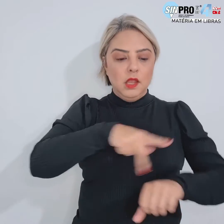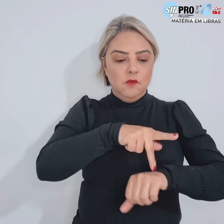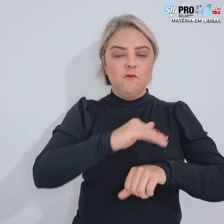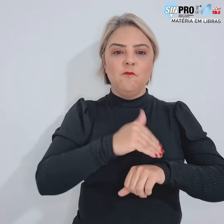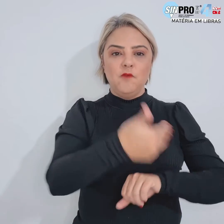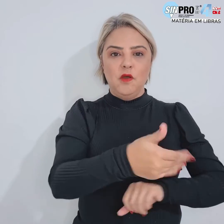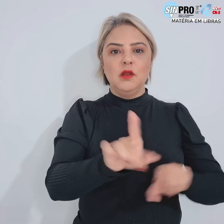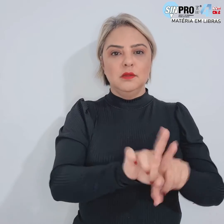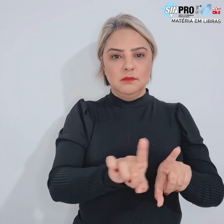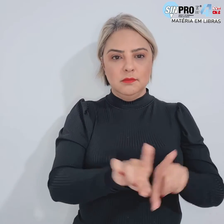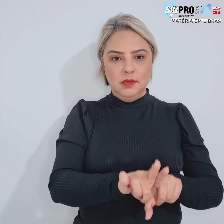e estrangeiras.